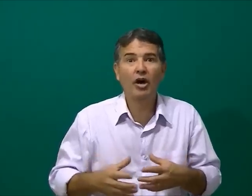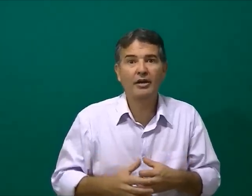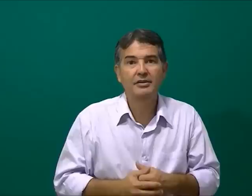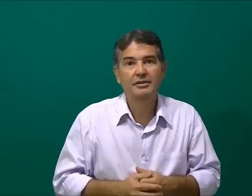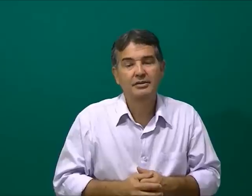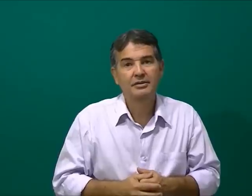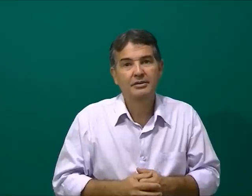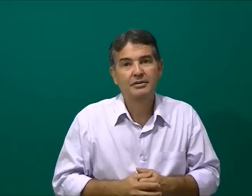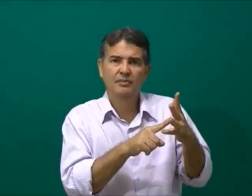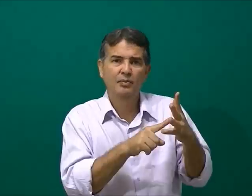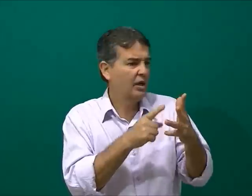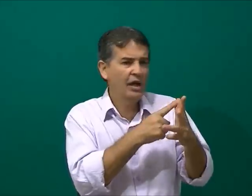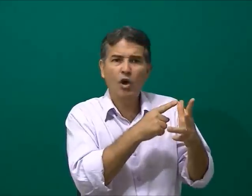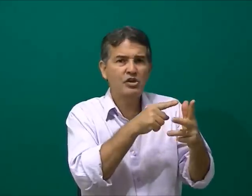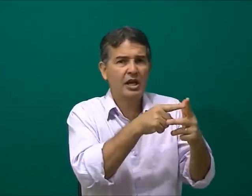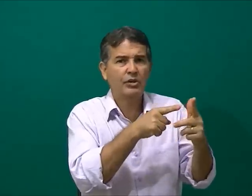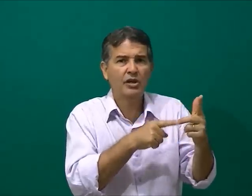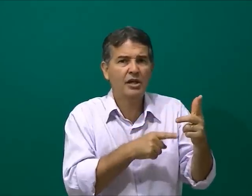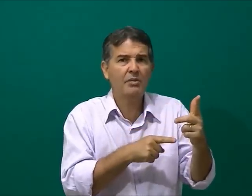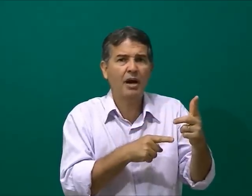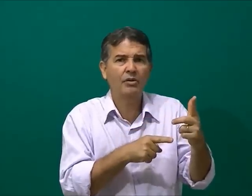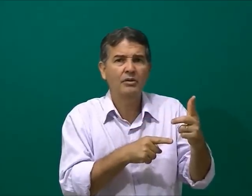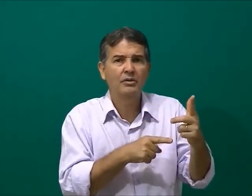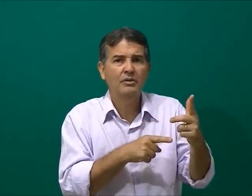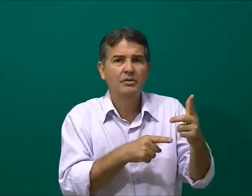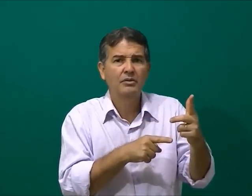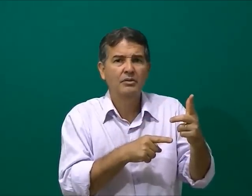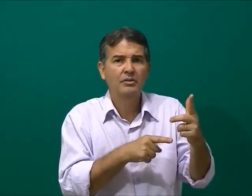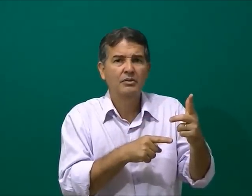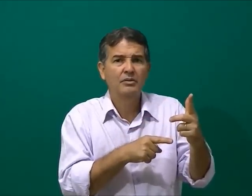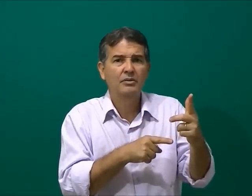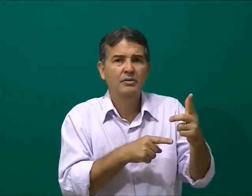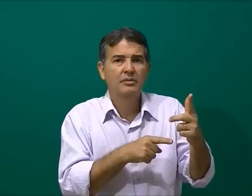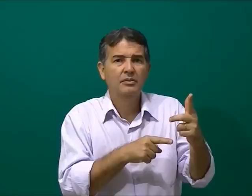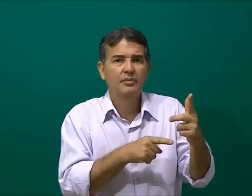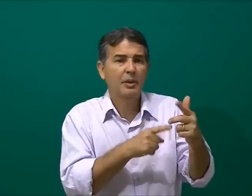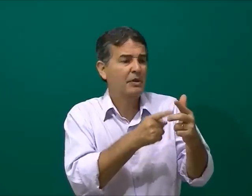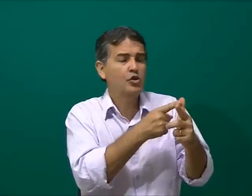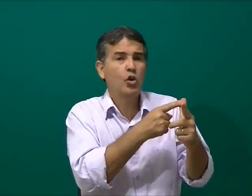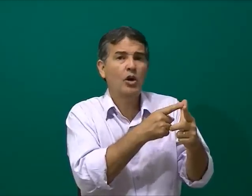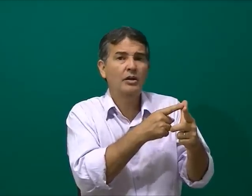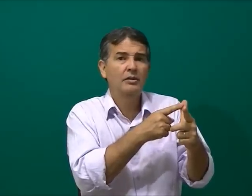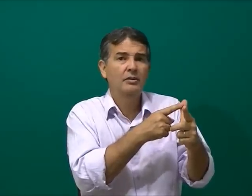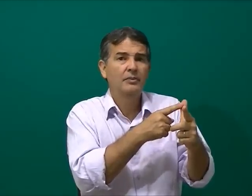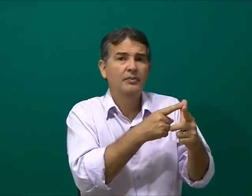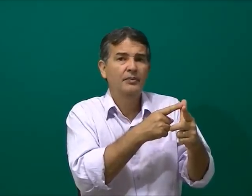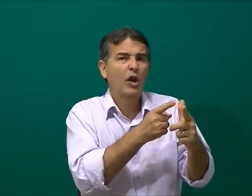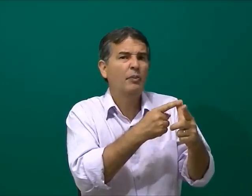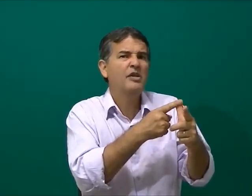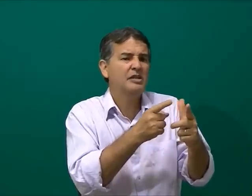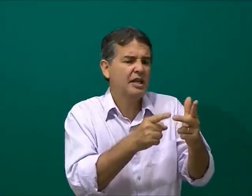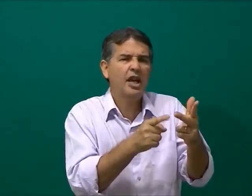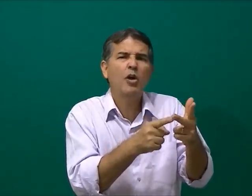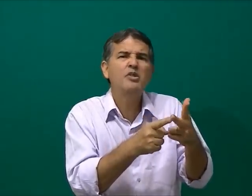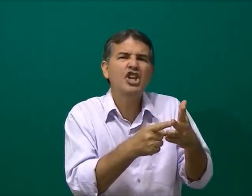aurora, porque nem é objeto nem animal. Para a pessoa, eu posso dizer que é um